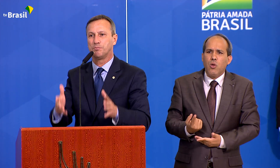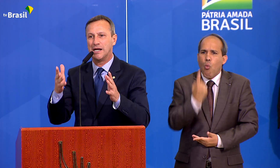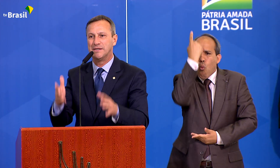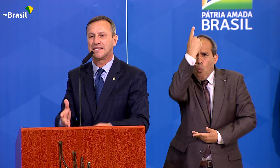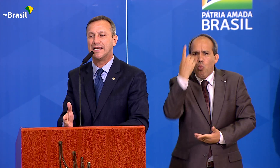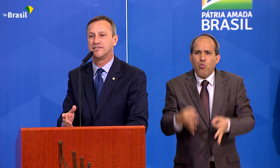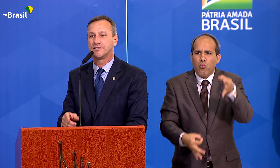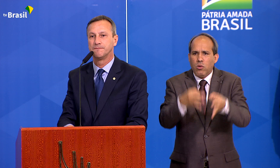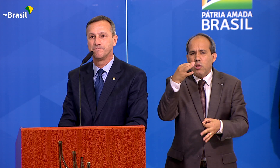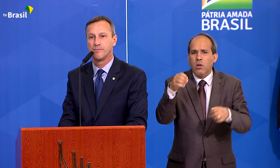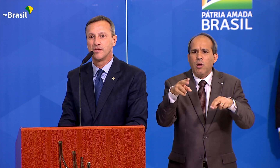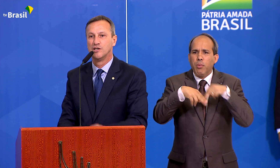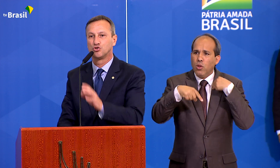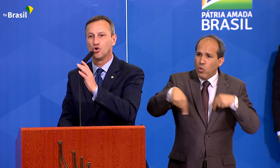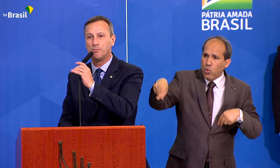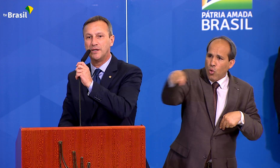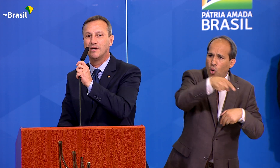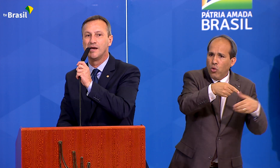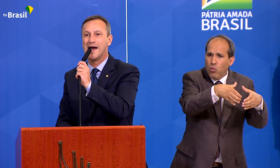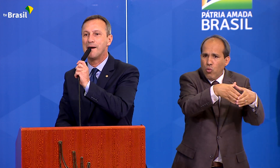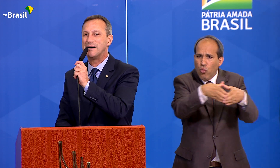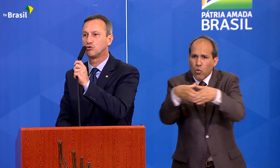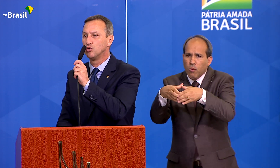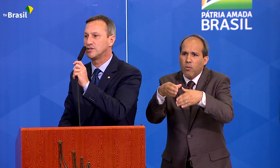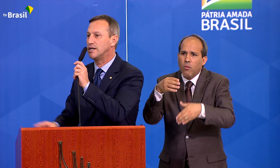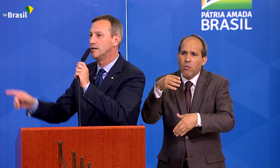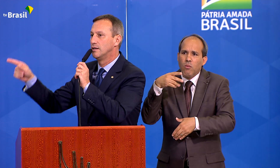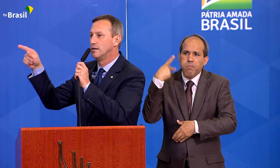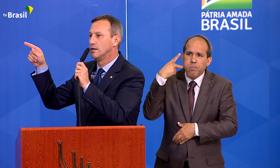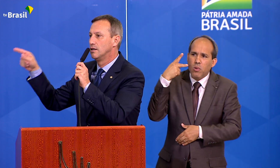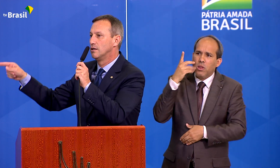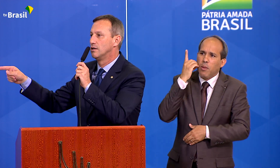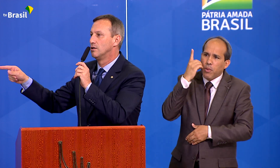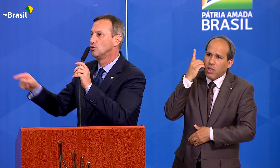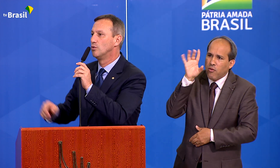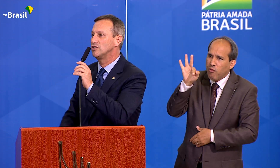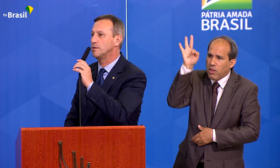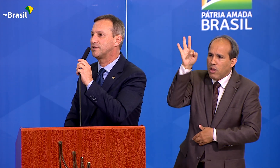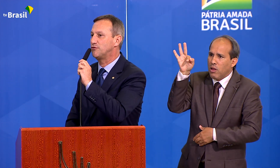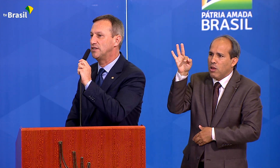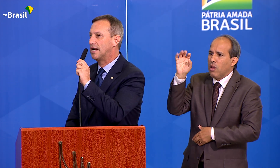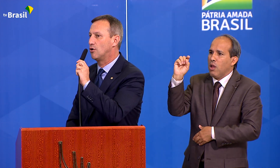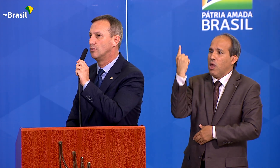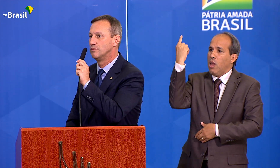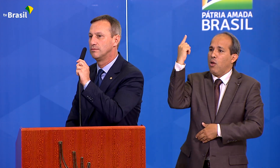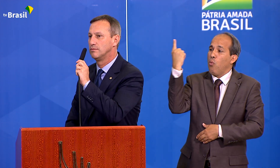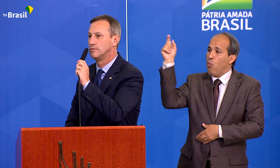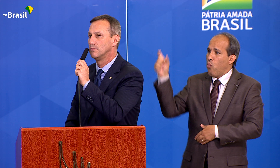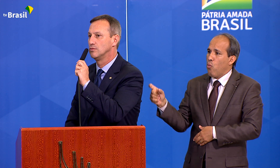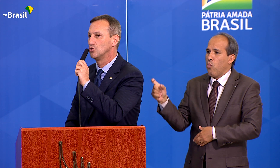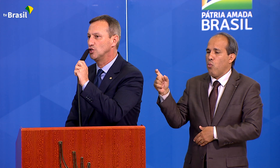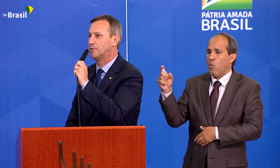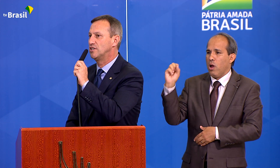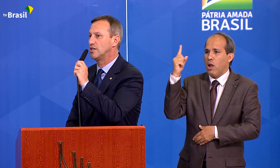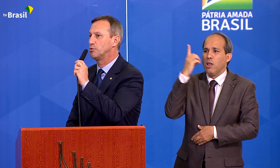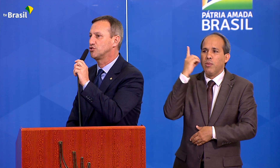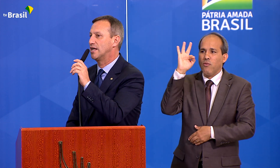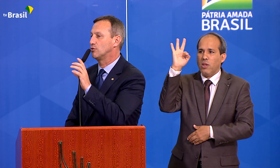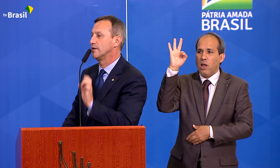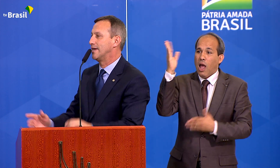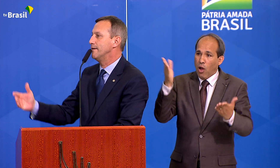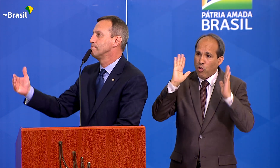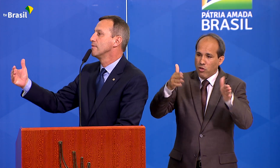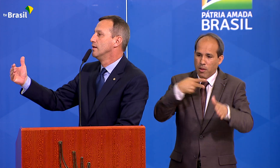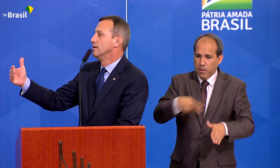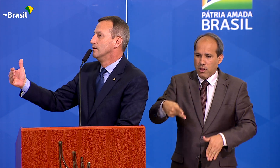nós deputados parlamentares sob a Batuta do ex-deputado Federal do nosso